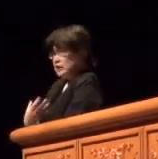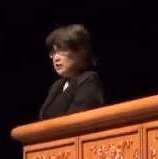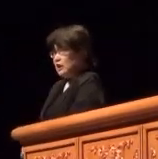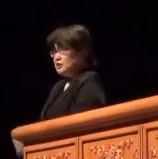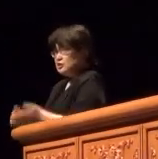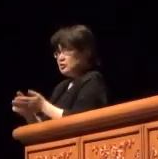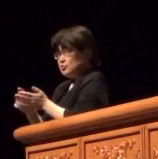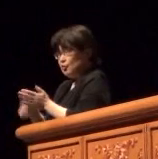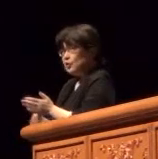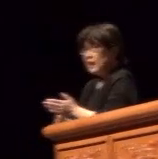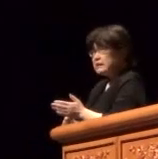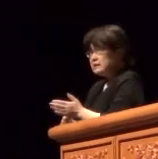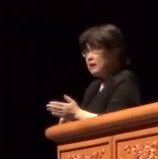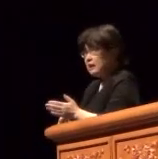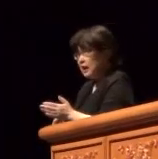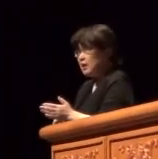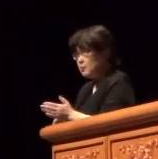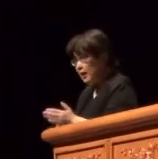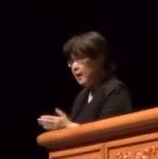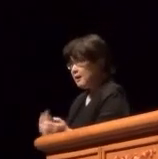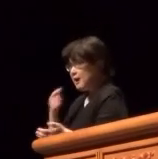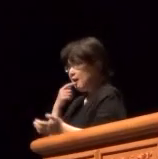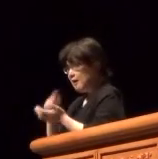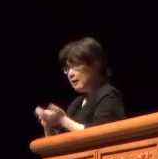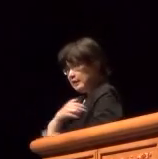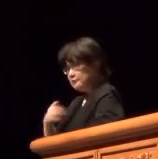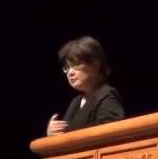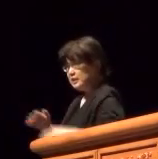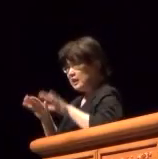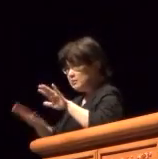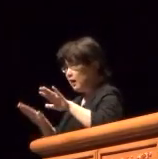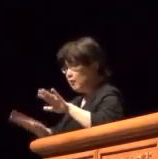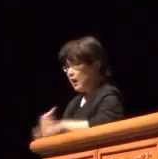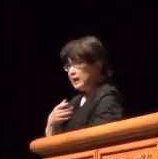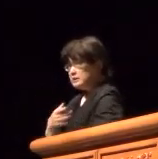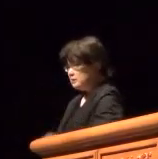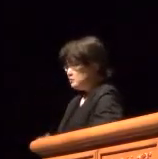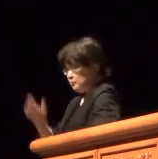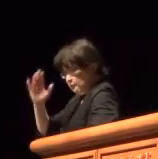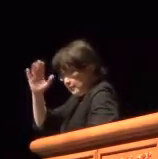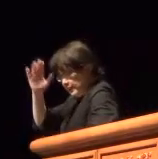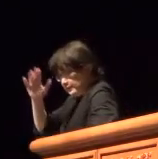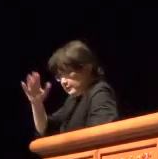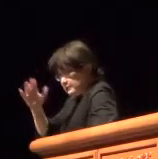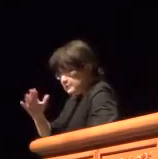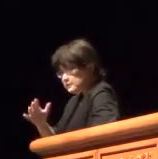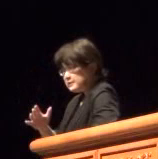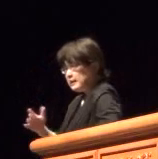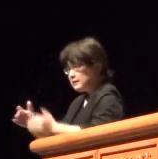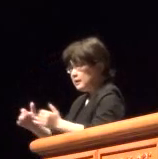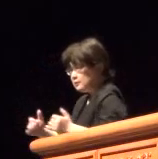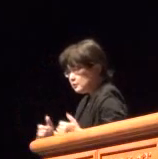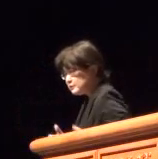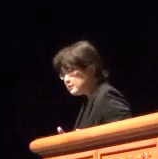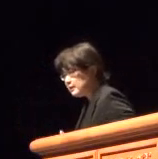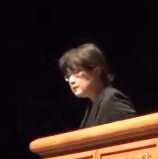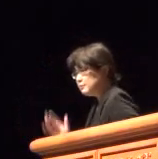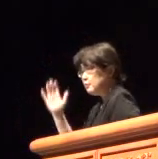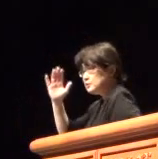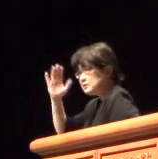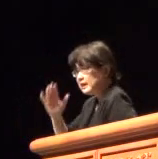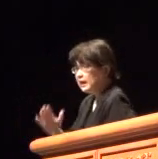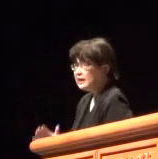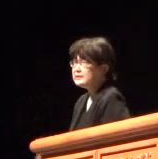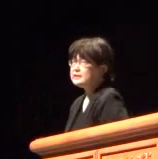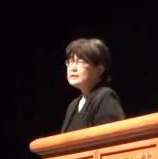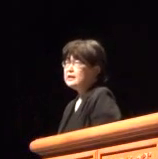らいつだってできるんだ。今は絶望なんてしない、後ずさりもしない。ニヒリズムは